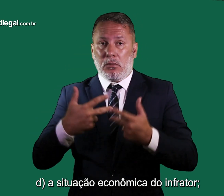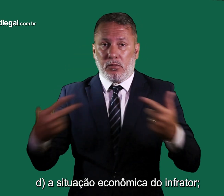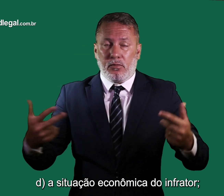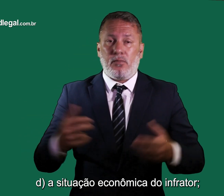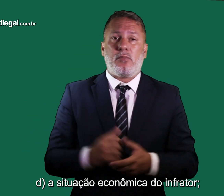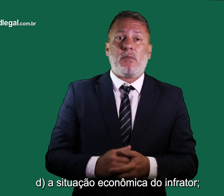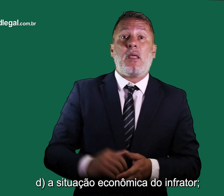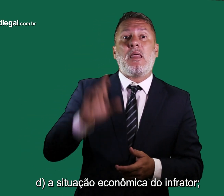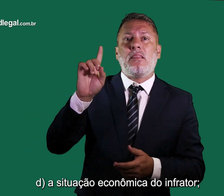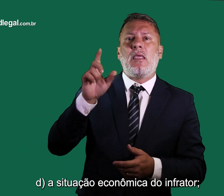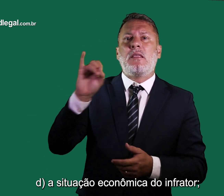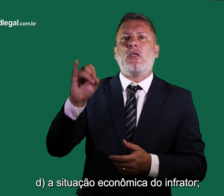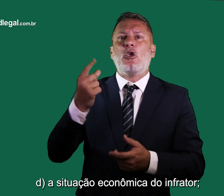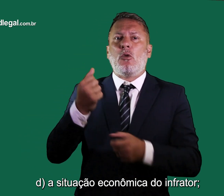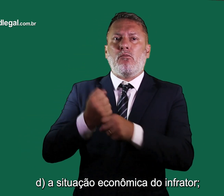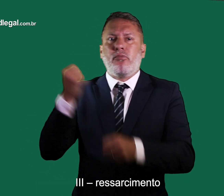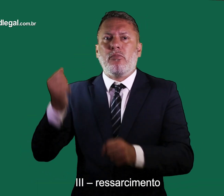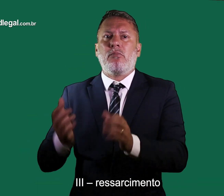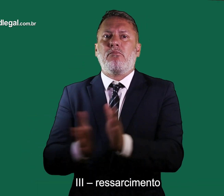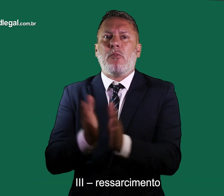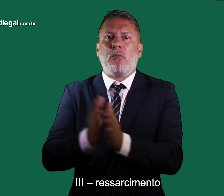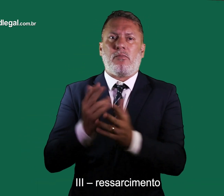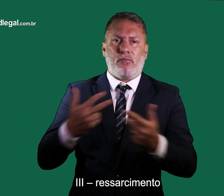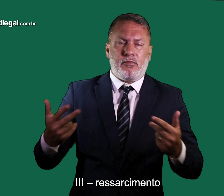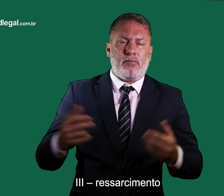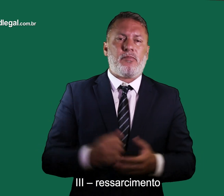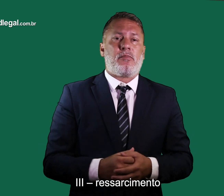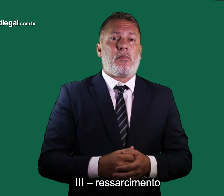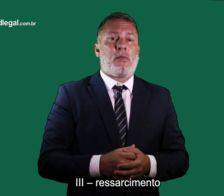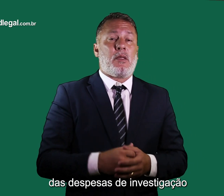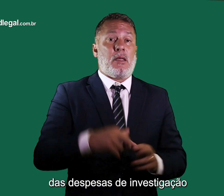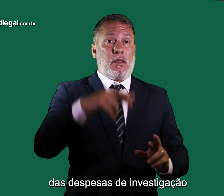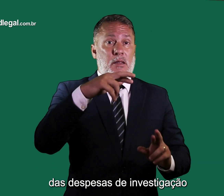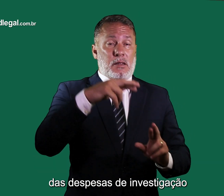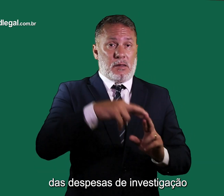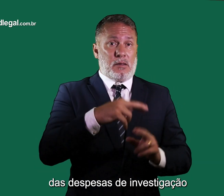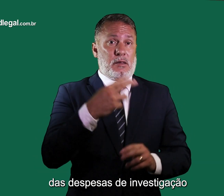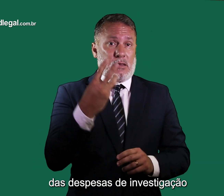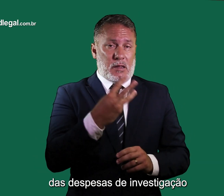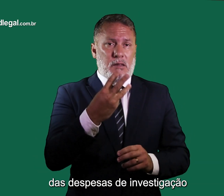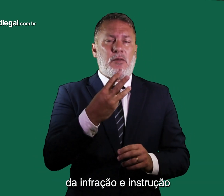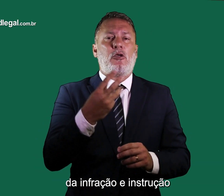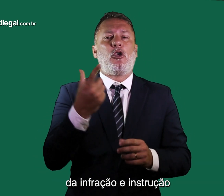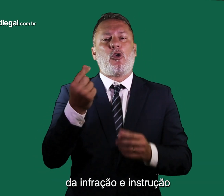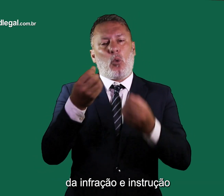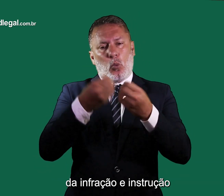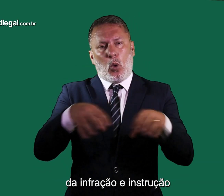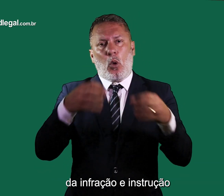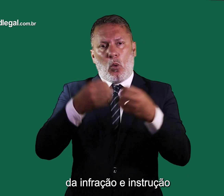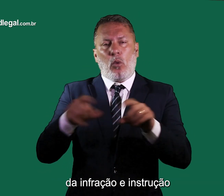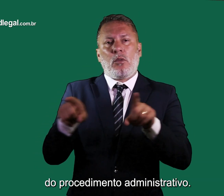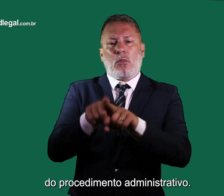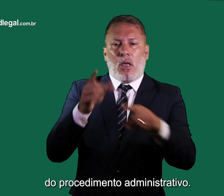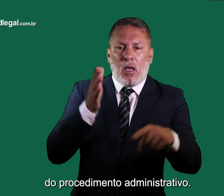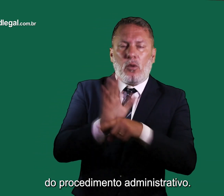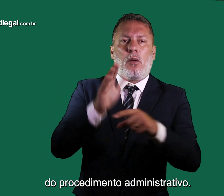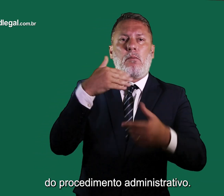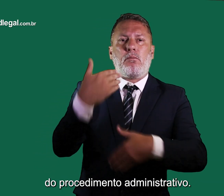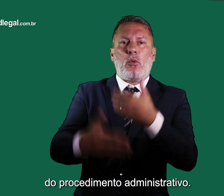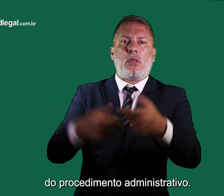situação econômica do infrator. Inciso 3. Ressarcimento das despesas de investigação da infração e instrução do procedimento